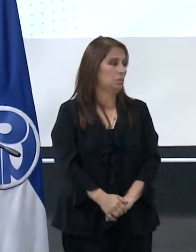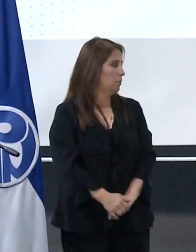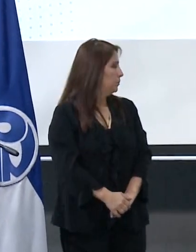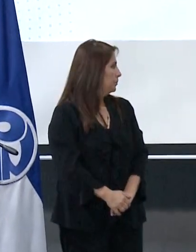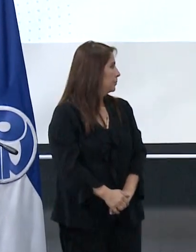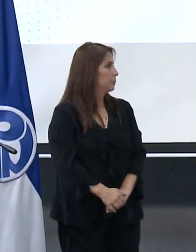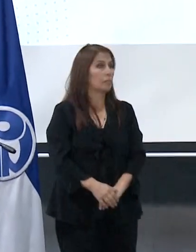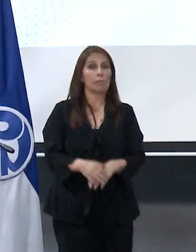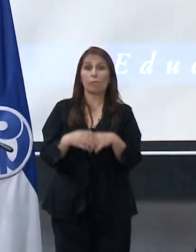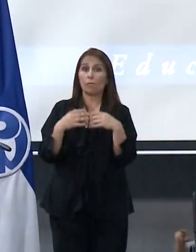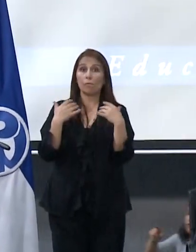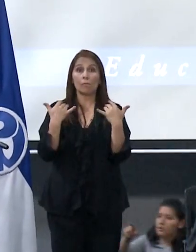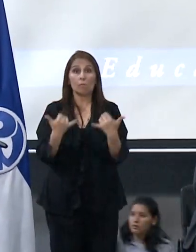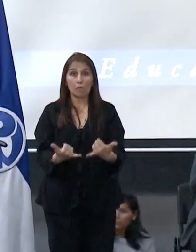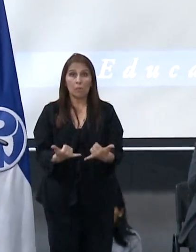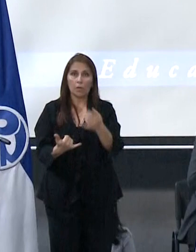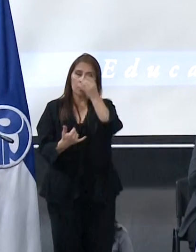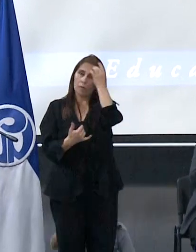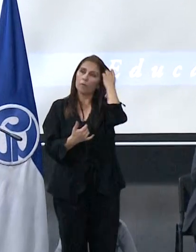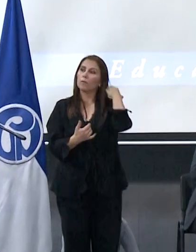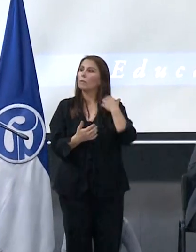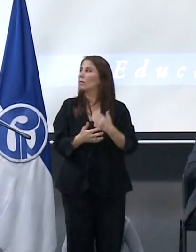a continuación veremos